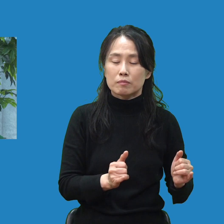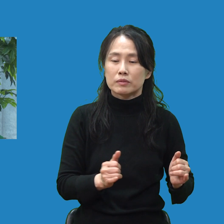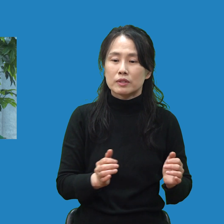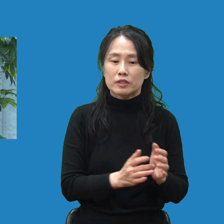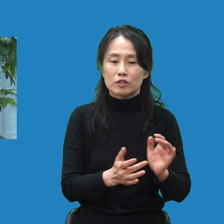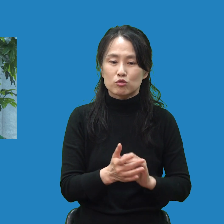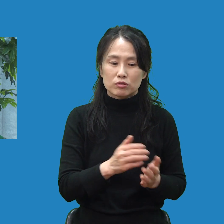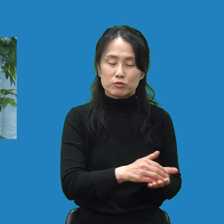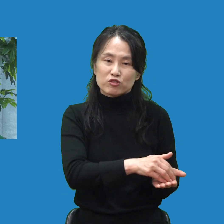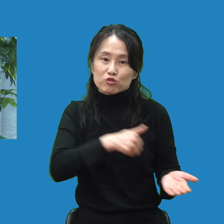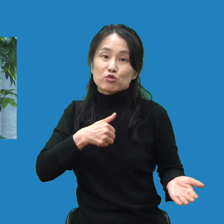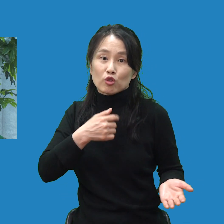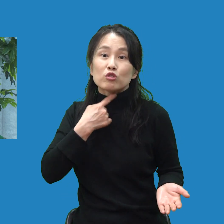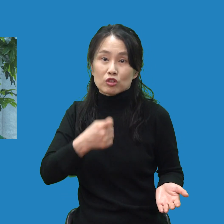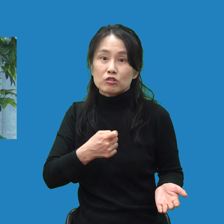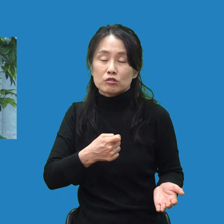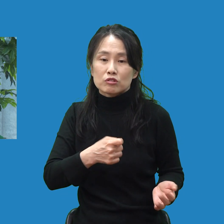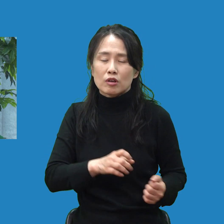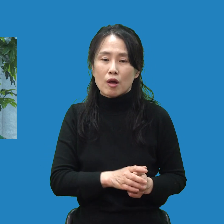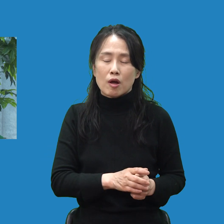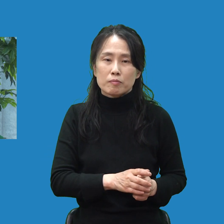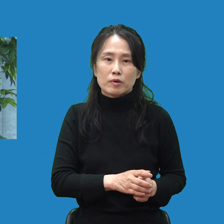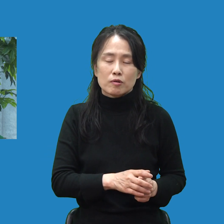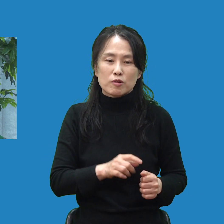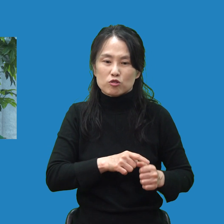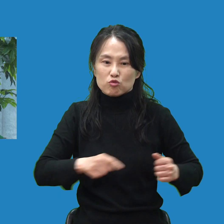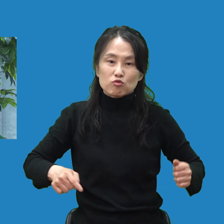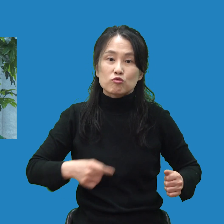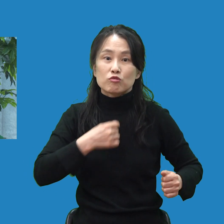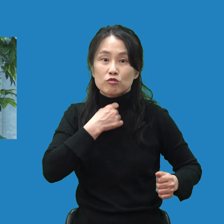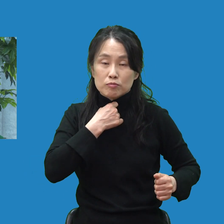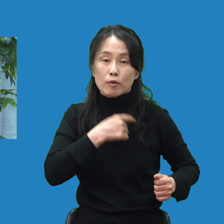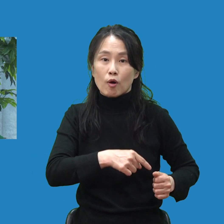배척했지 않습니까? 낭떠러지에 밀어서 죽이려고 했지 않습니까?